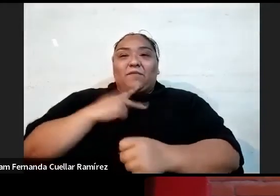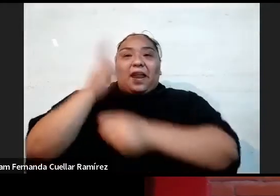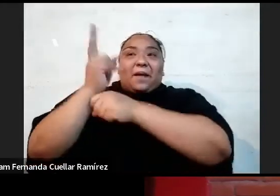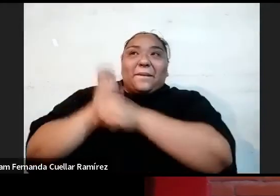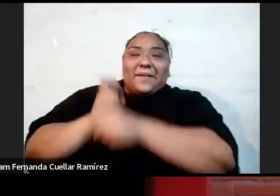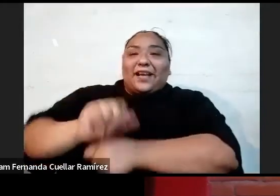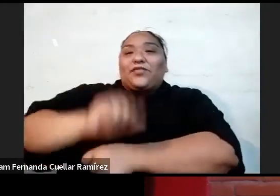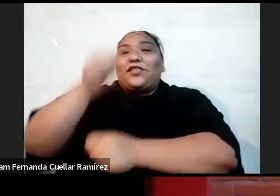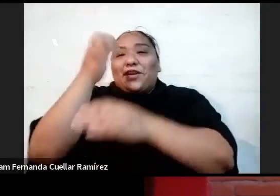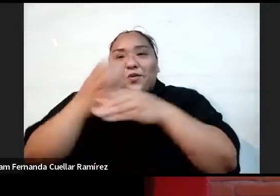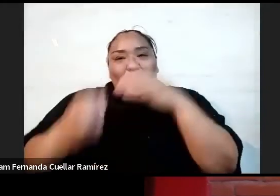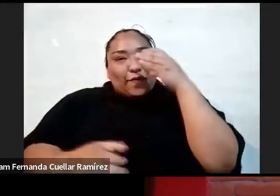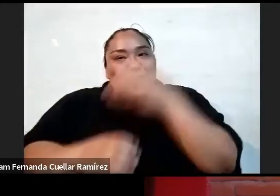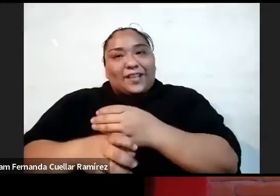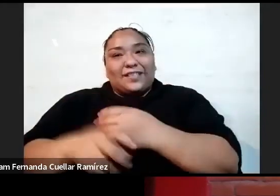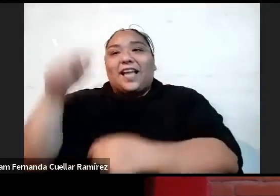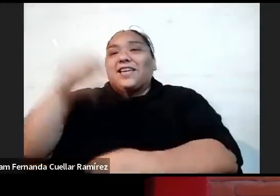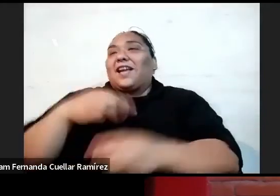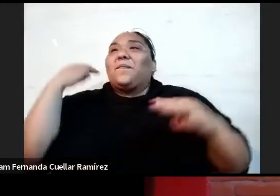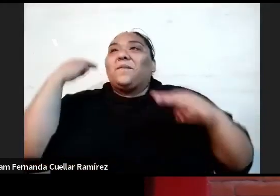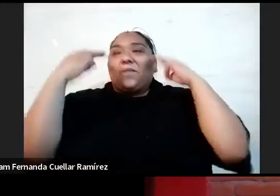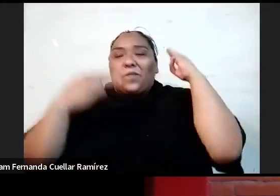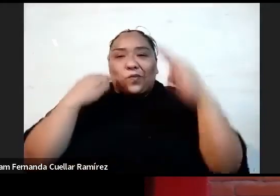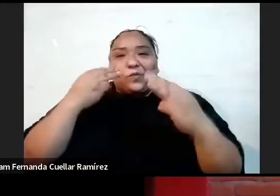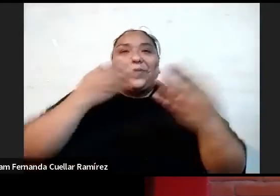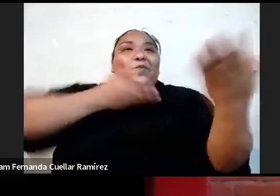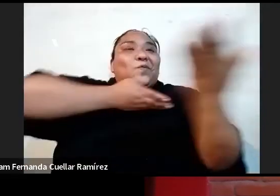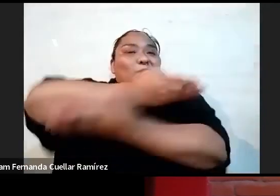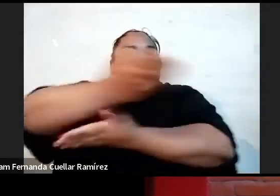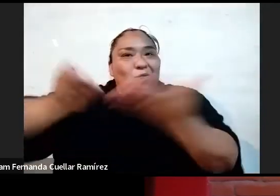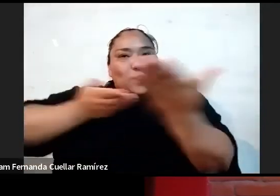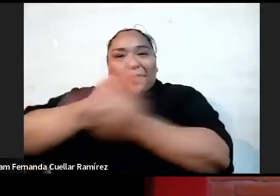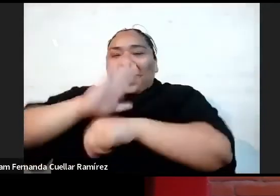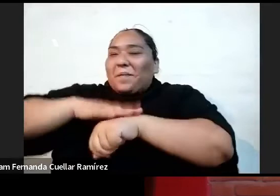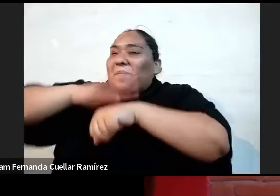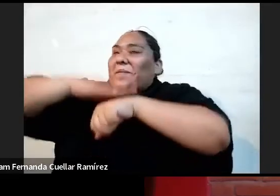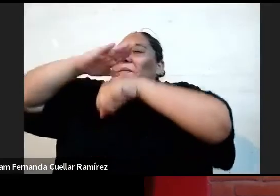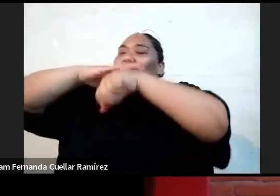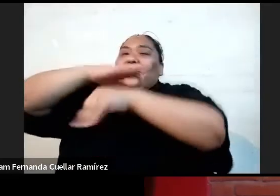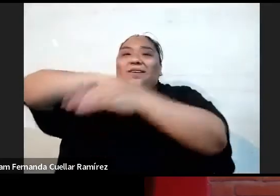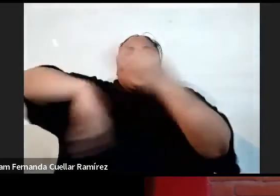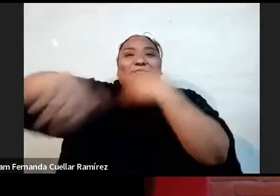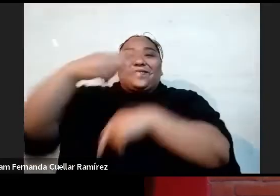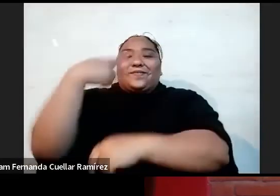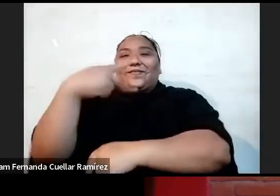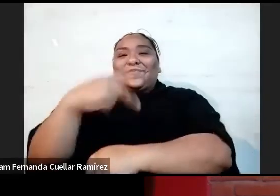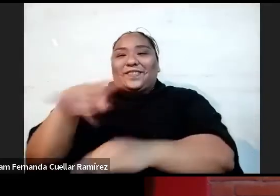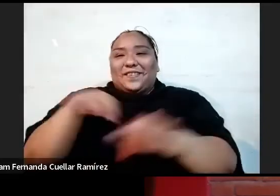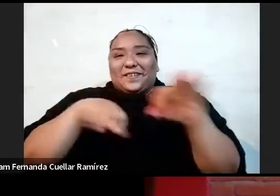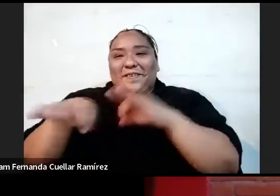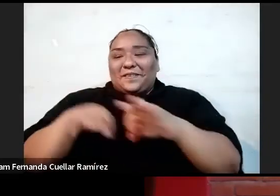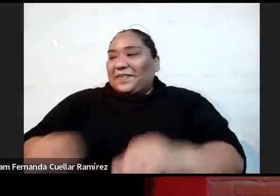cosas. Por acá en el museo que nos comparta todavía más de su trabajo.